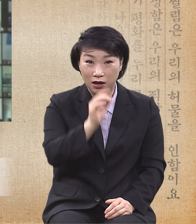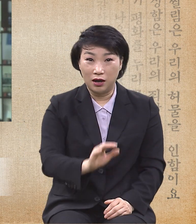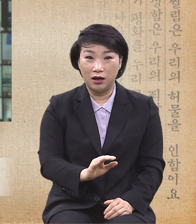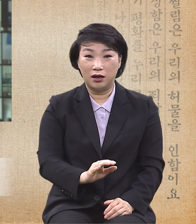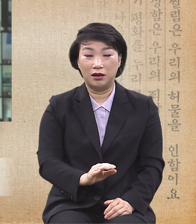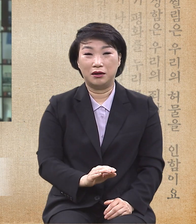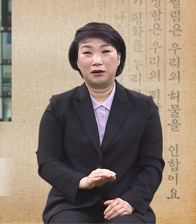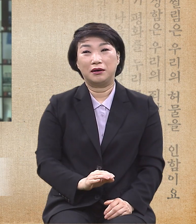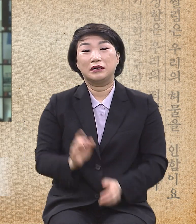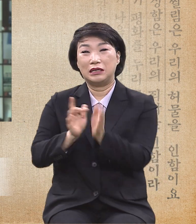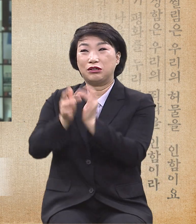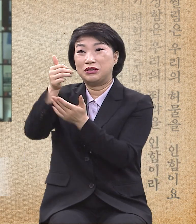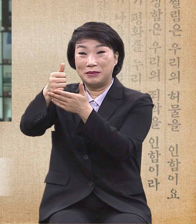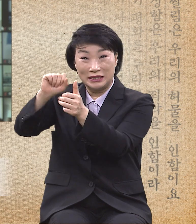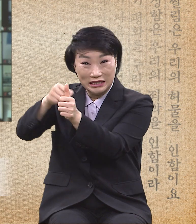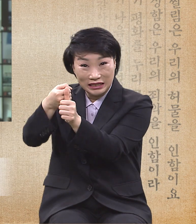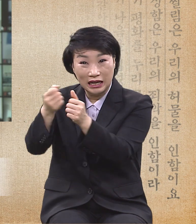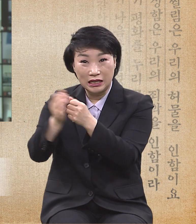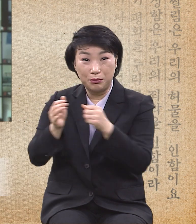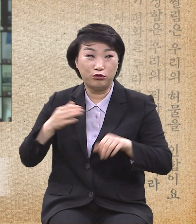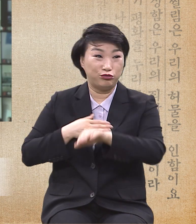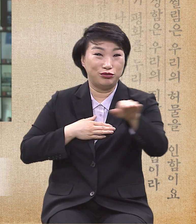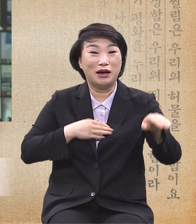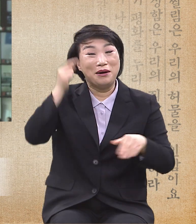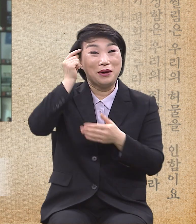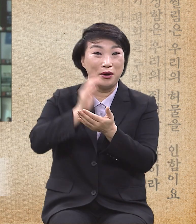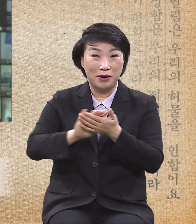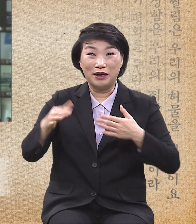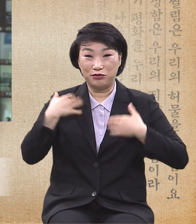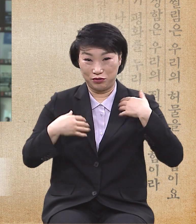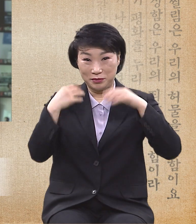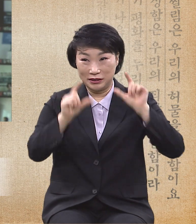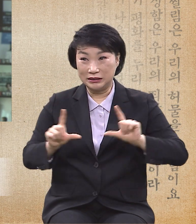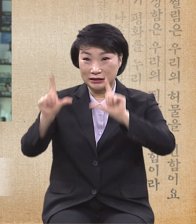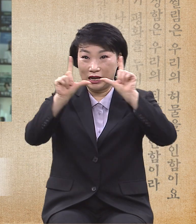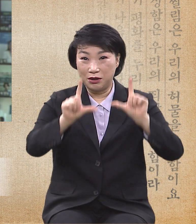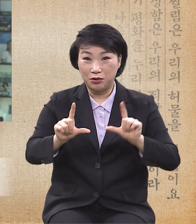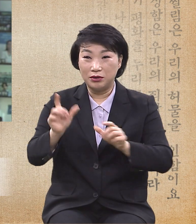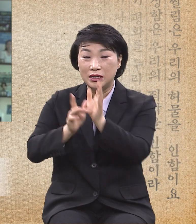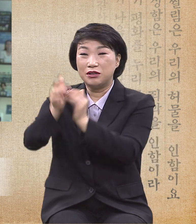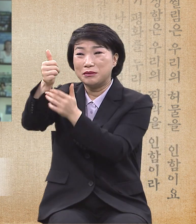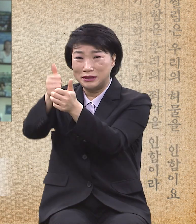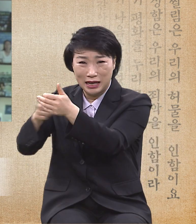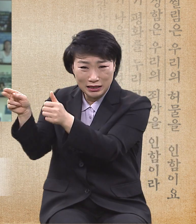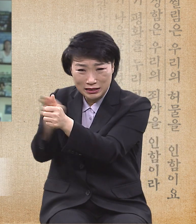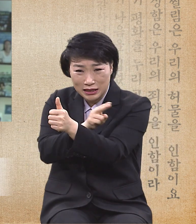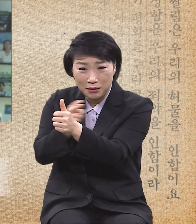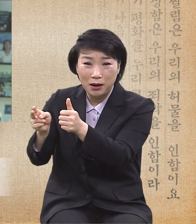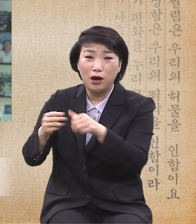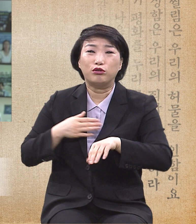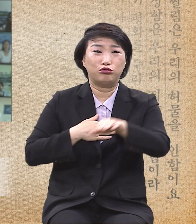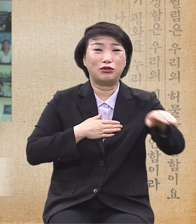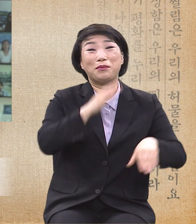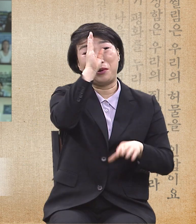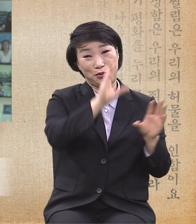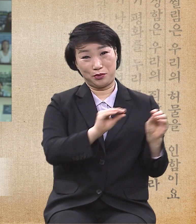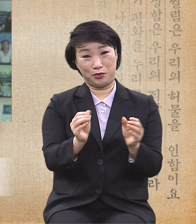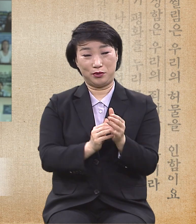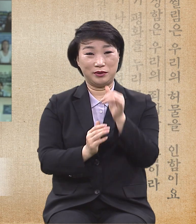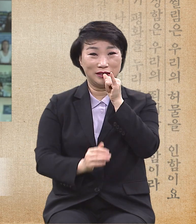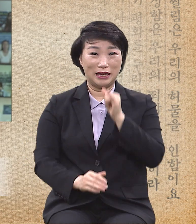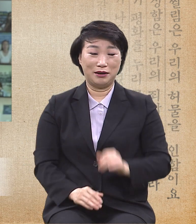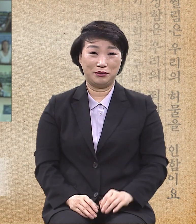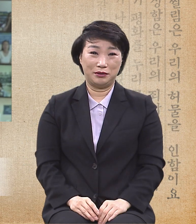그가 징계를 받음으로 우리가 평화를 누리고 그가 채찍에 맞음으로 나음을